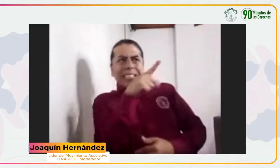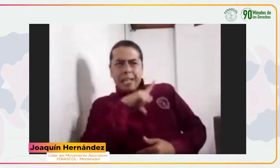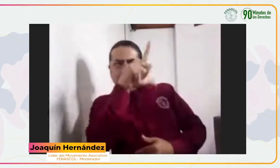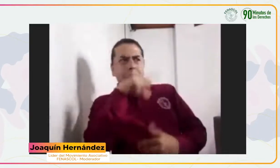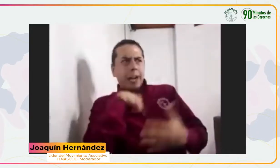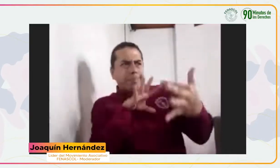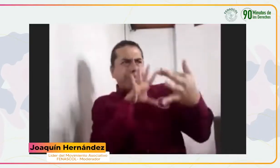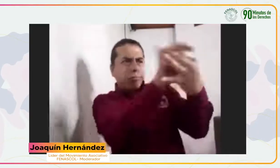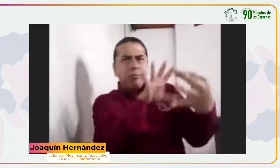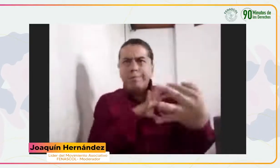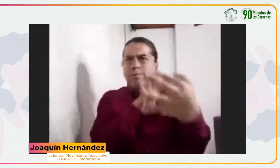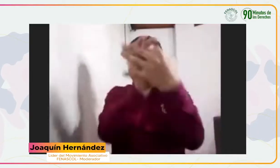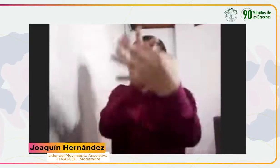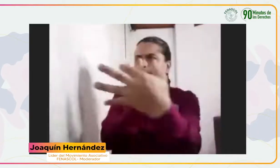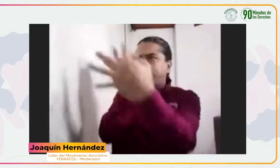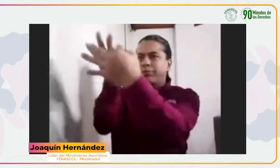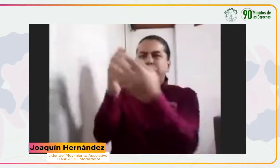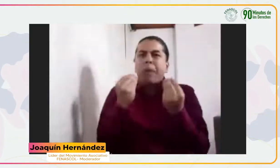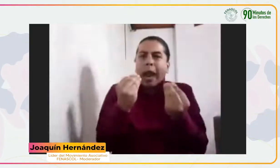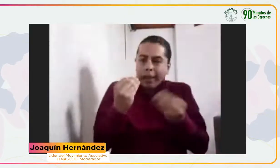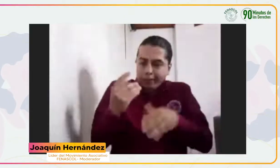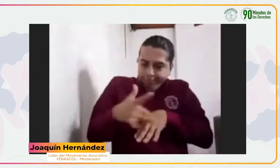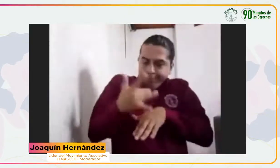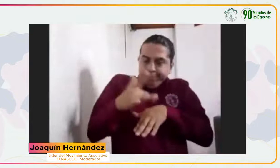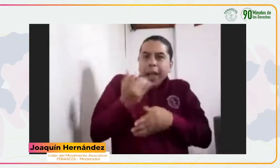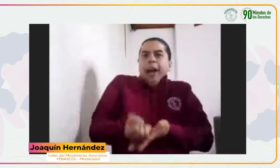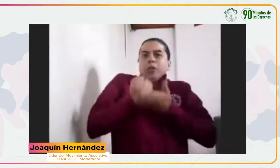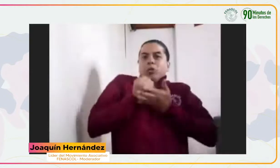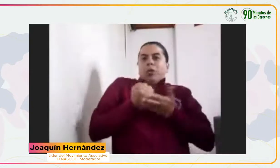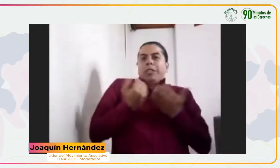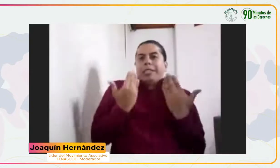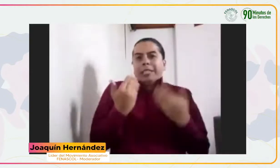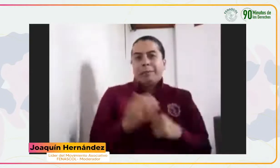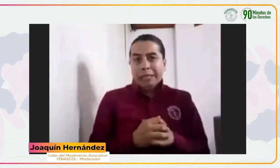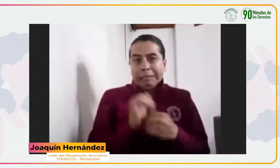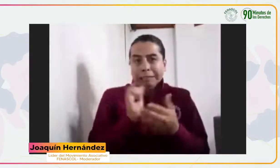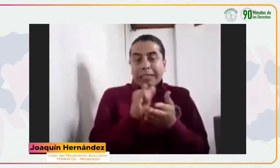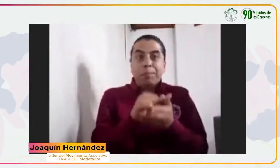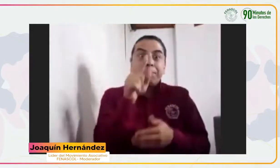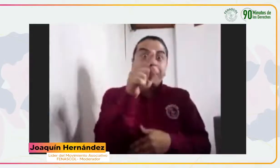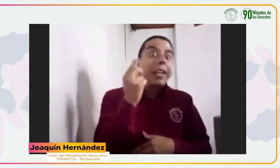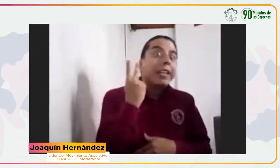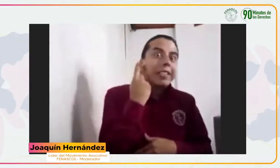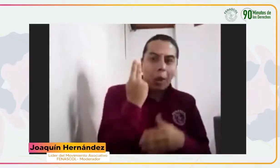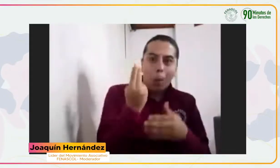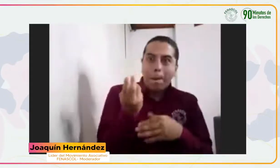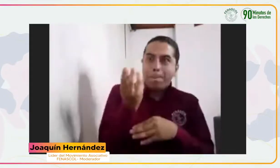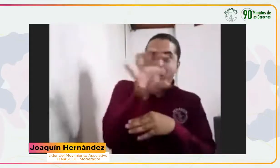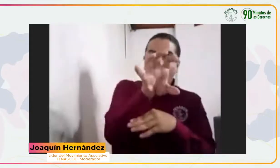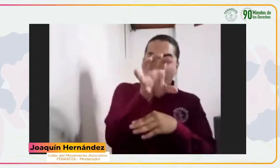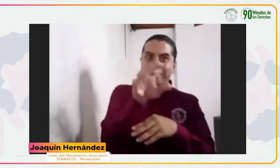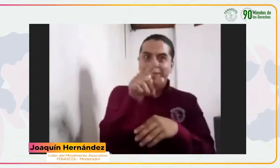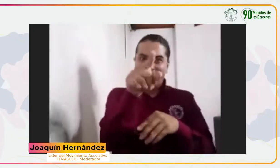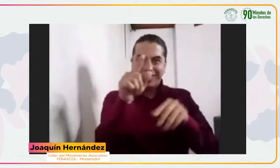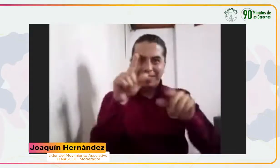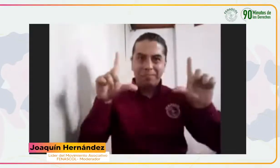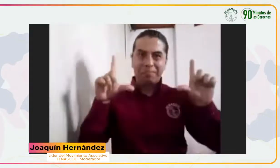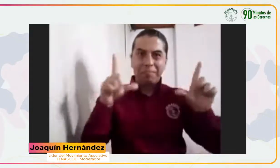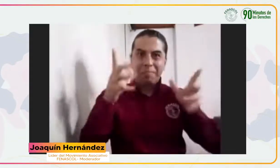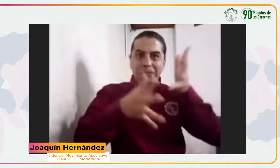lideresas, todo lo que ya han venido reuniendo, ¿cómo entonces se ha venido tal vez pensando en que esas acciones puedan aportar a un cambio